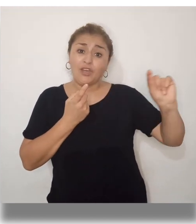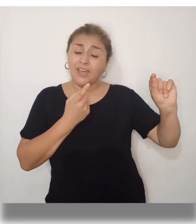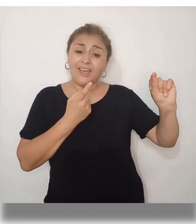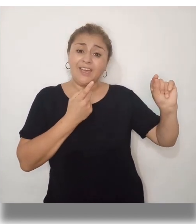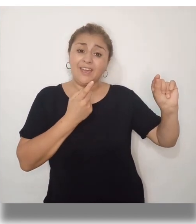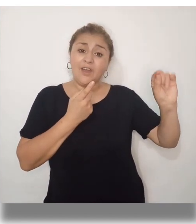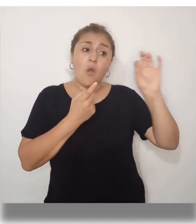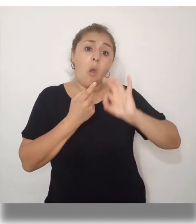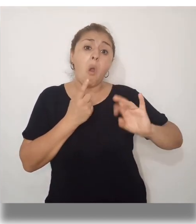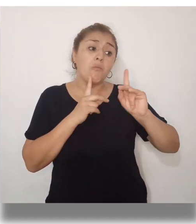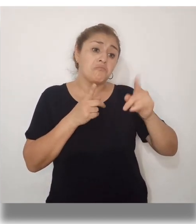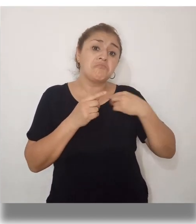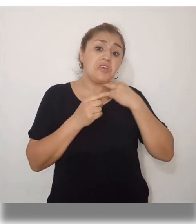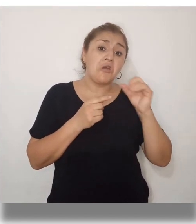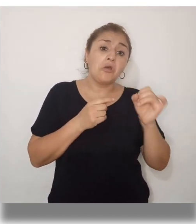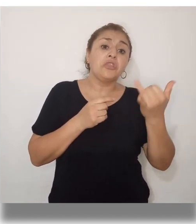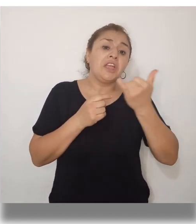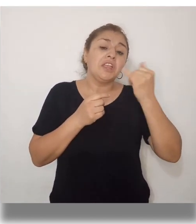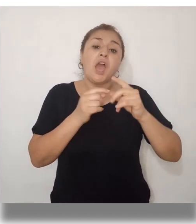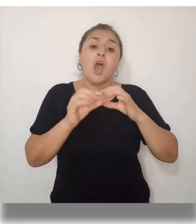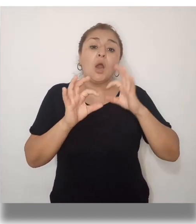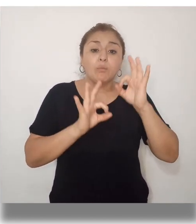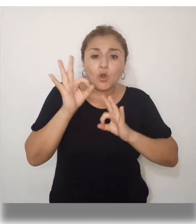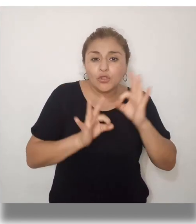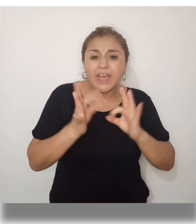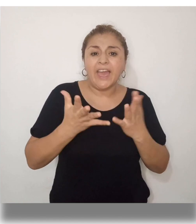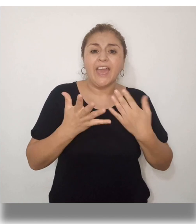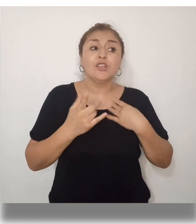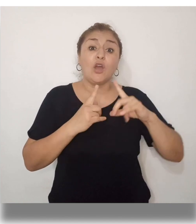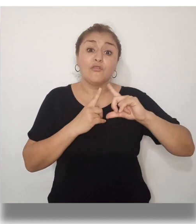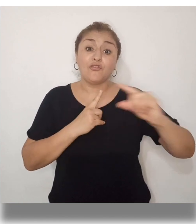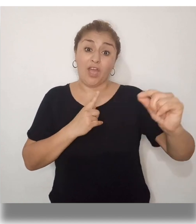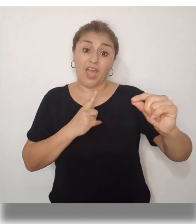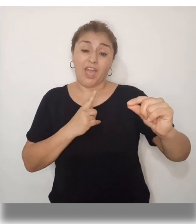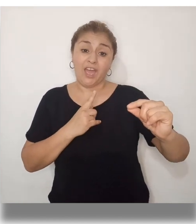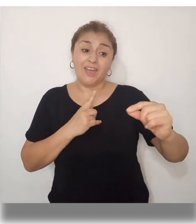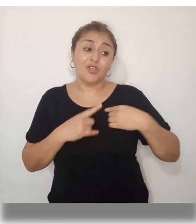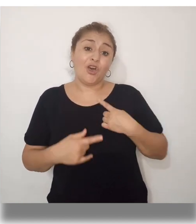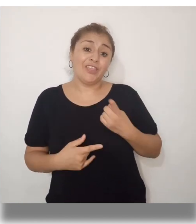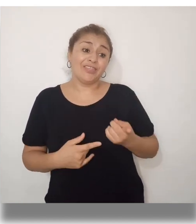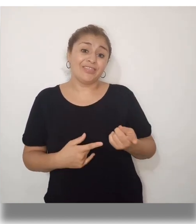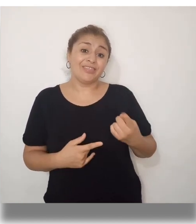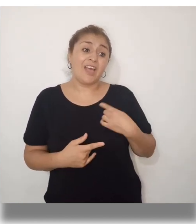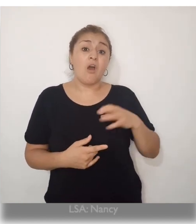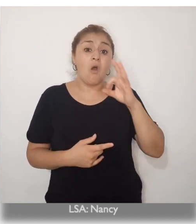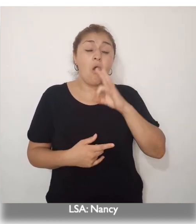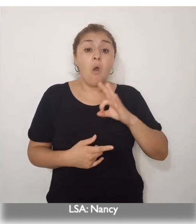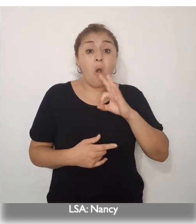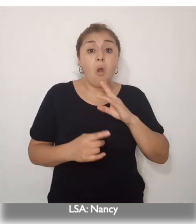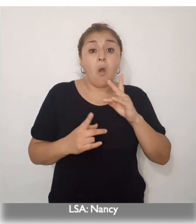proyectos que luego con el tiempo habían perdido a su cónyuge